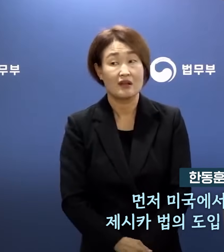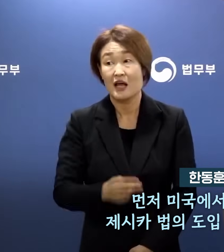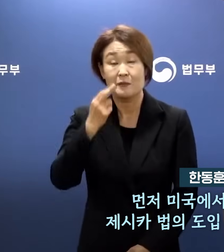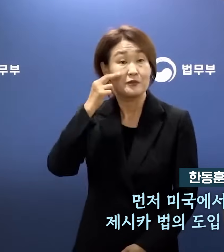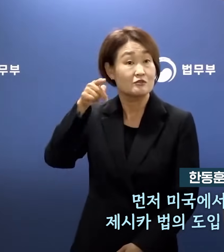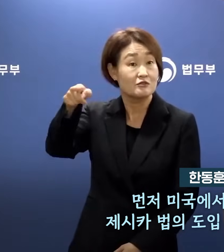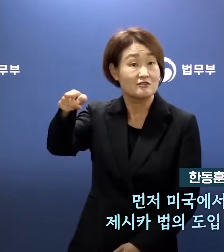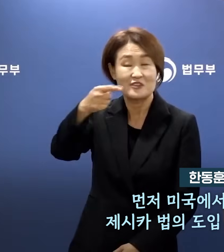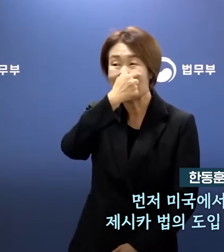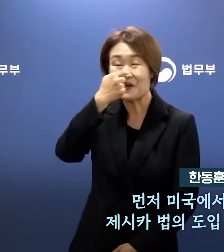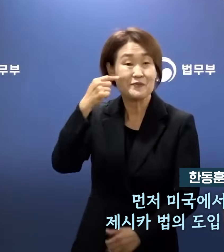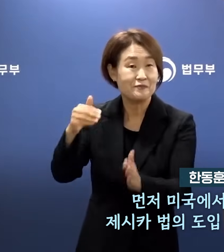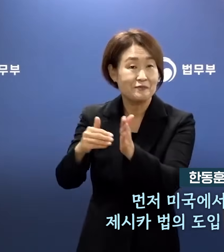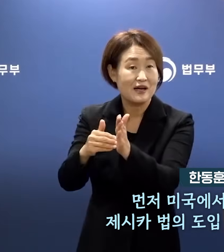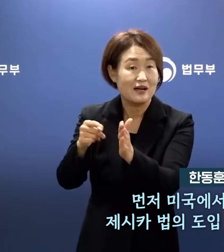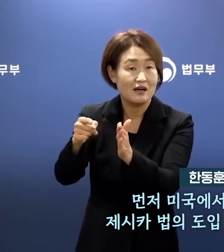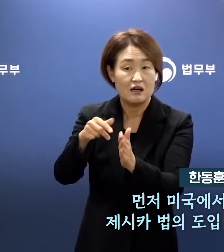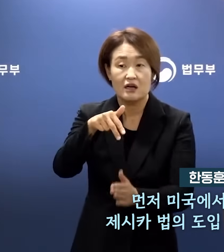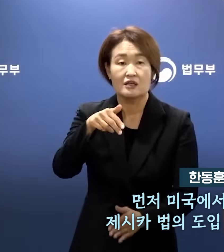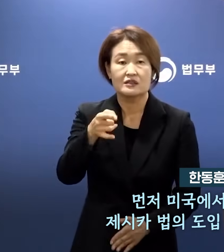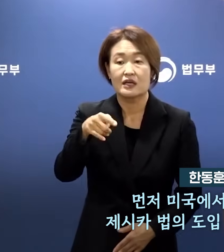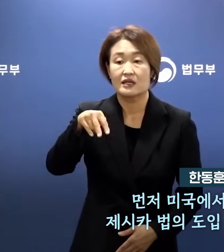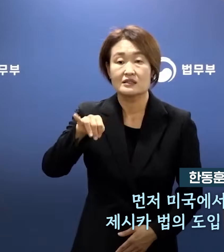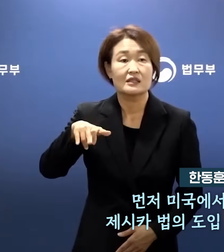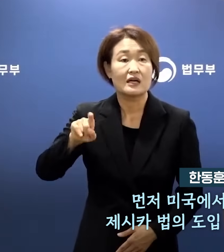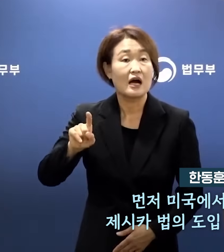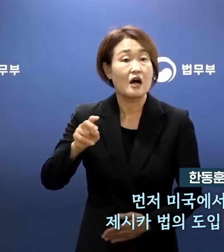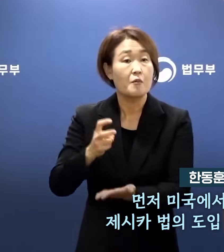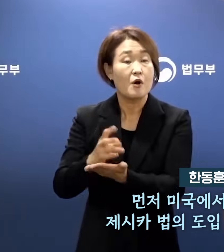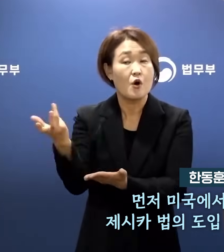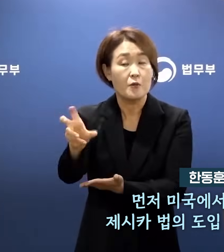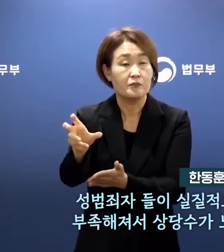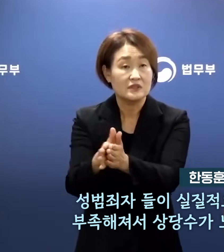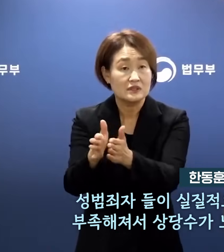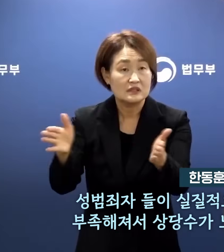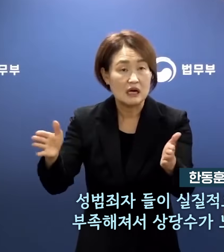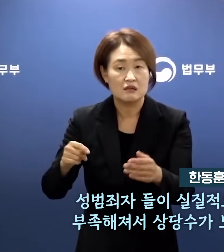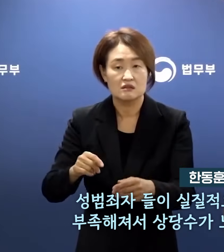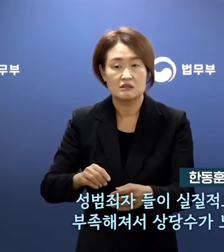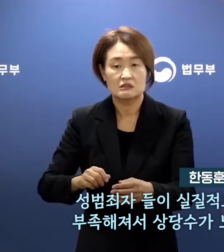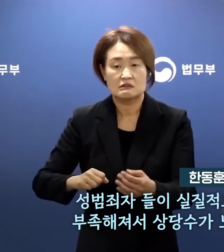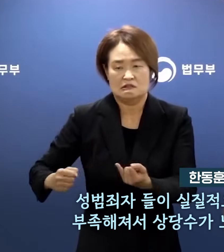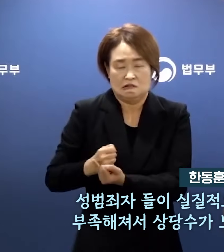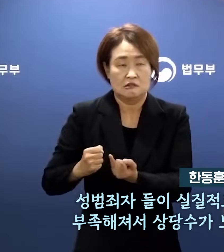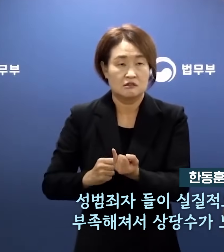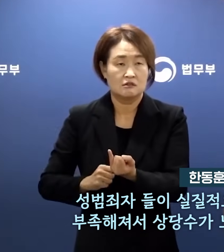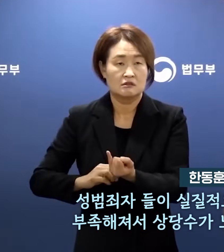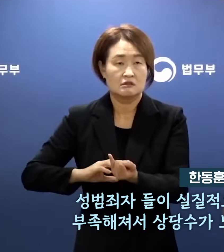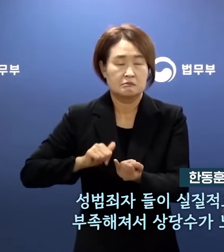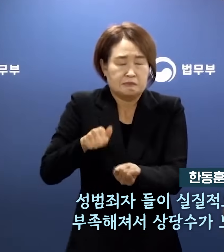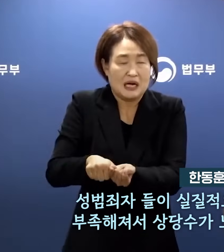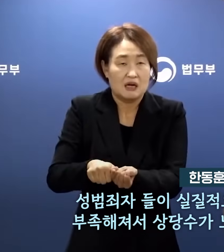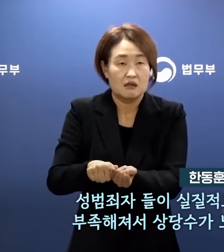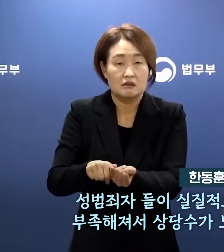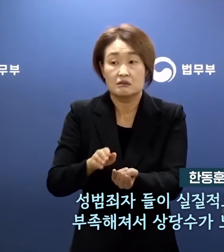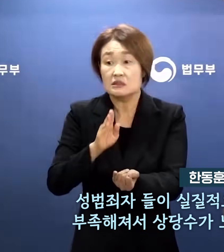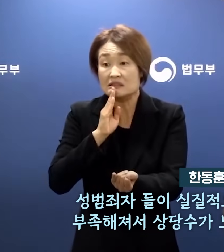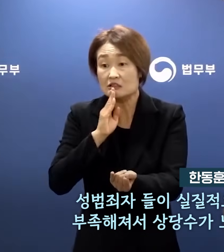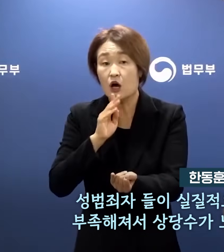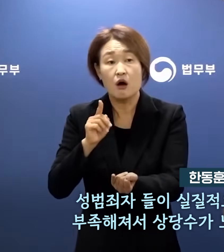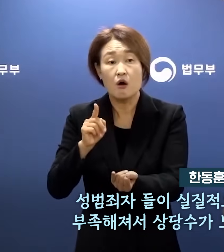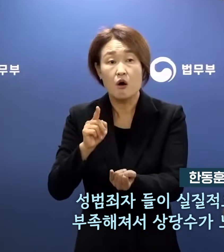미국에서 확인된 것인데요. 제시카법의 도입 이후에 고위험 약탈적 성범죄자들이 실질적으로 거주가 가능한